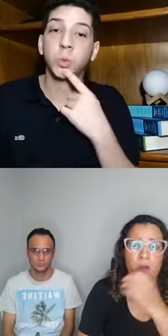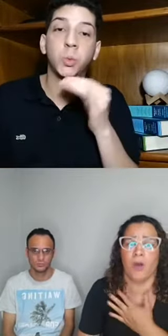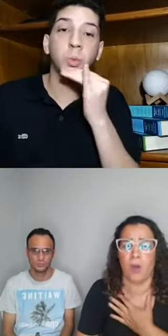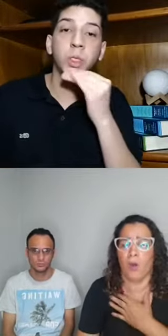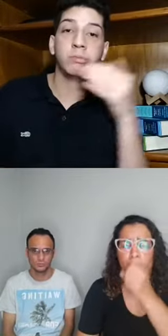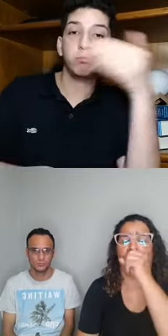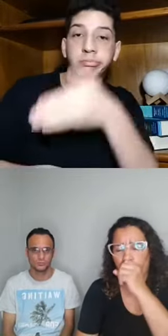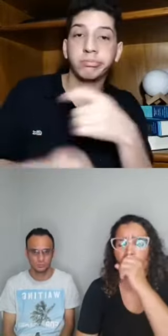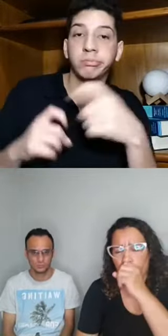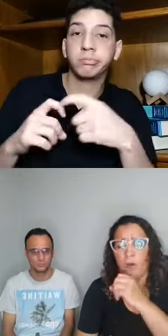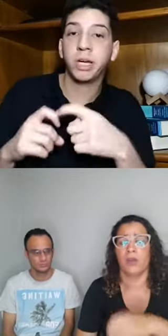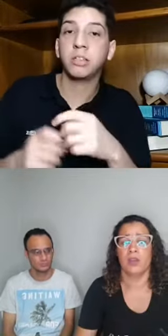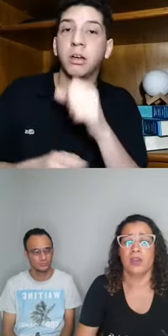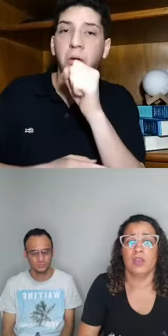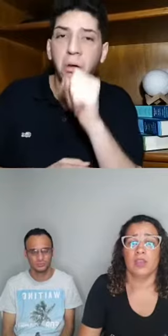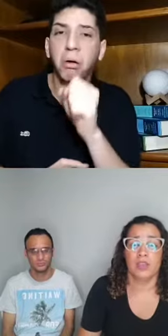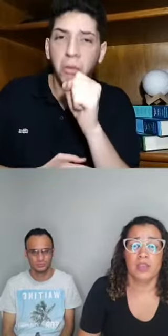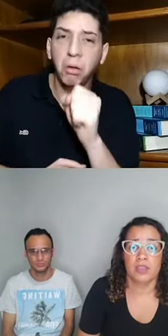Tá?